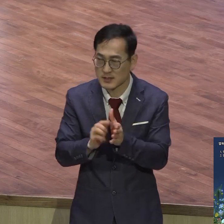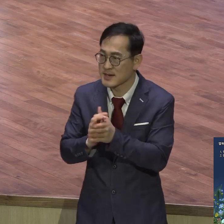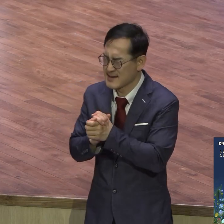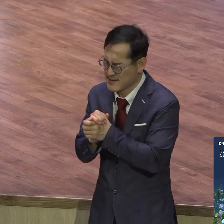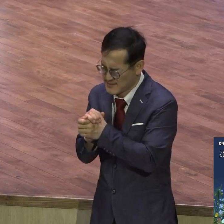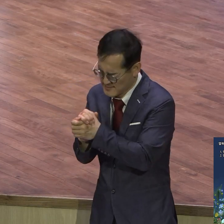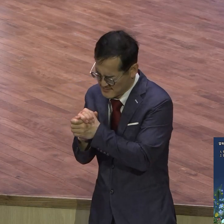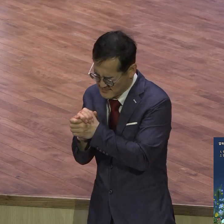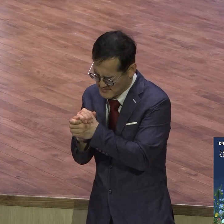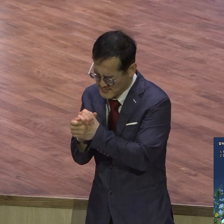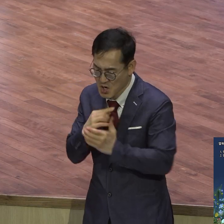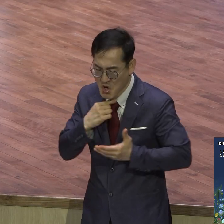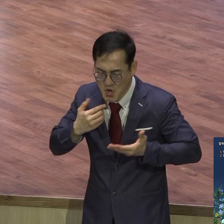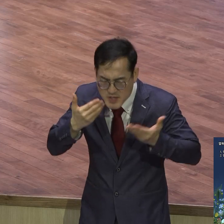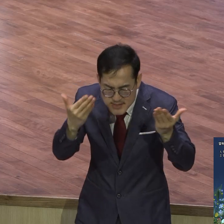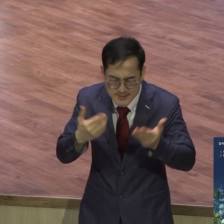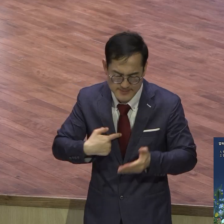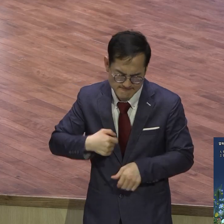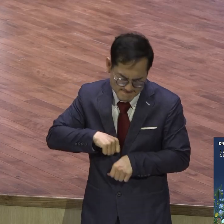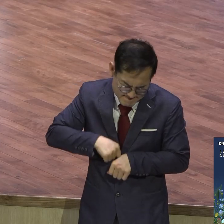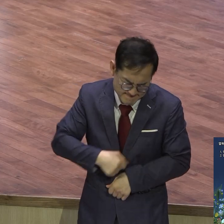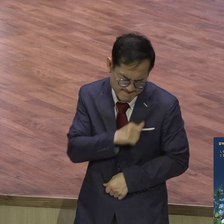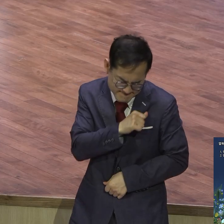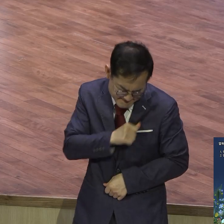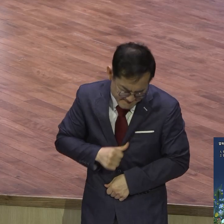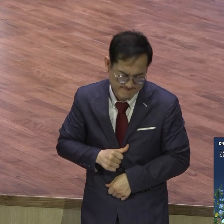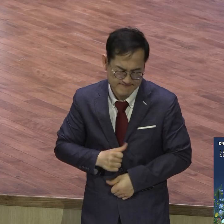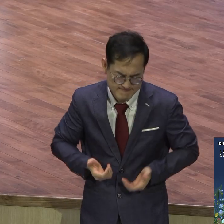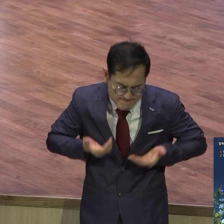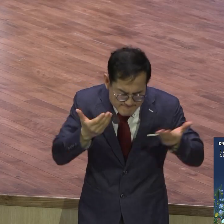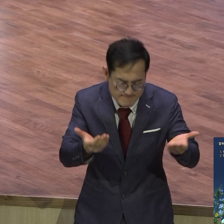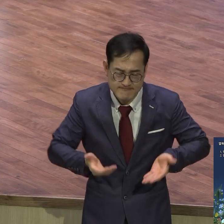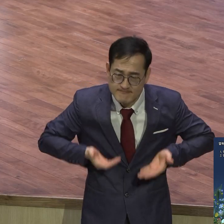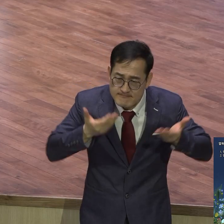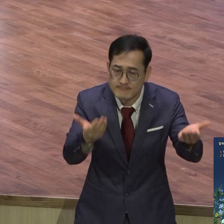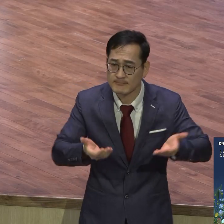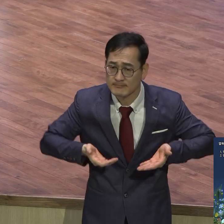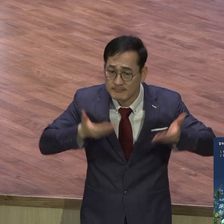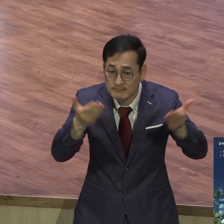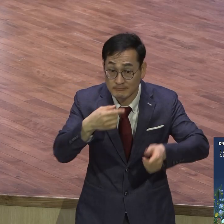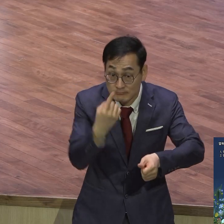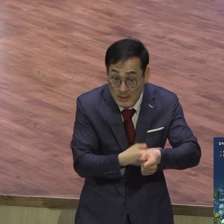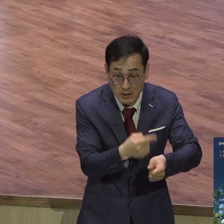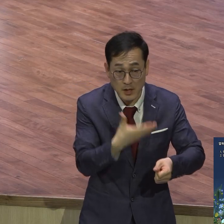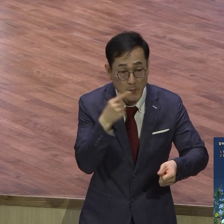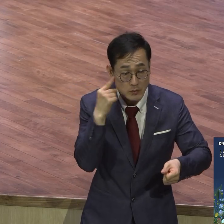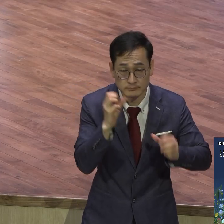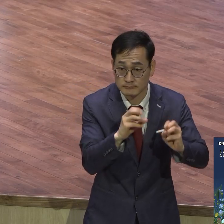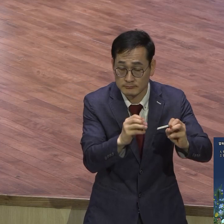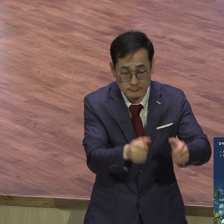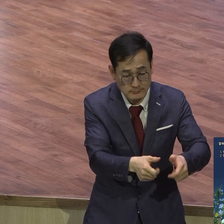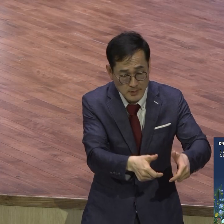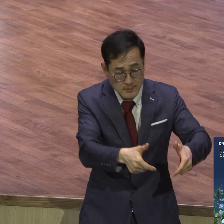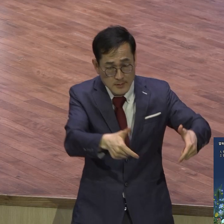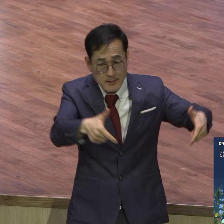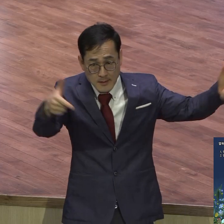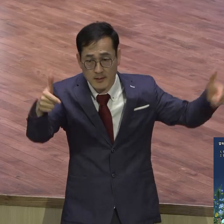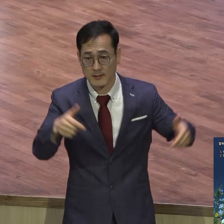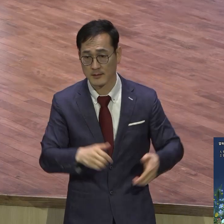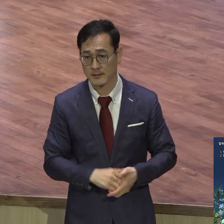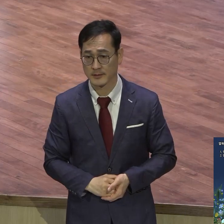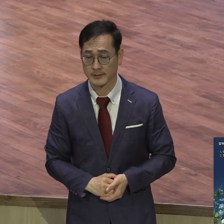억지로라도 헌신하고 기도하면 나가니까 다 뒤집어 버려 인생작품 만들어요